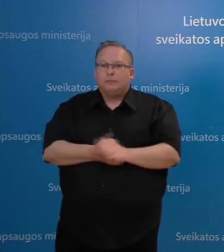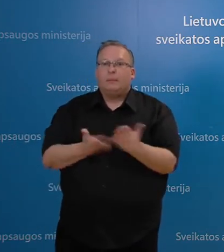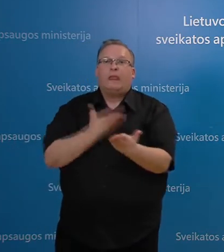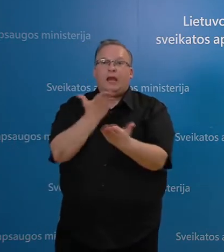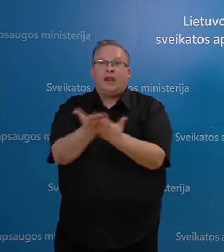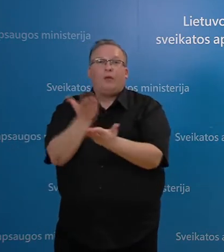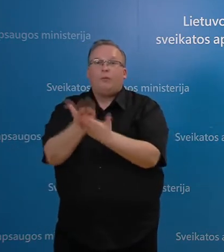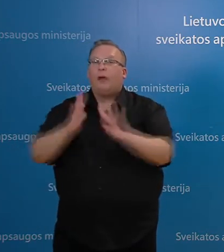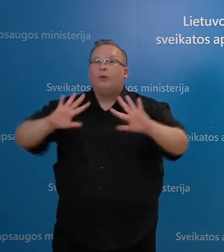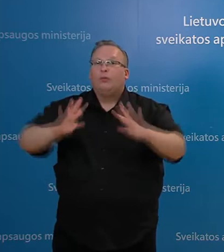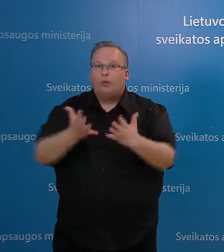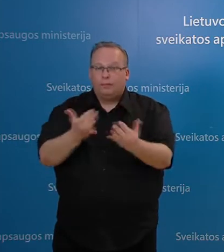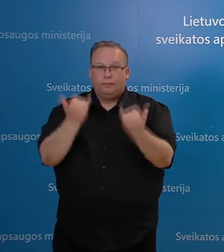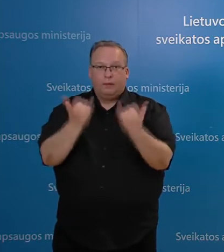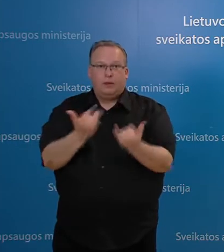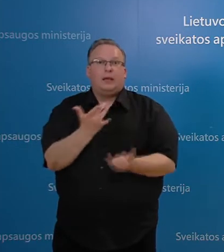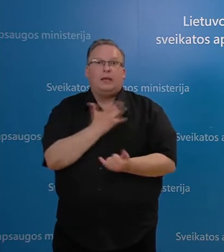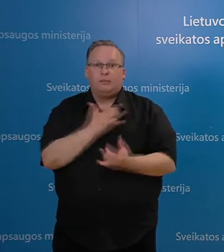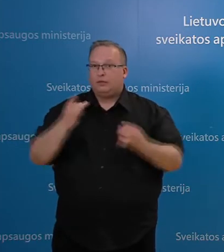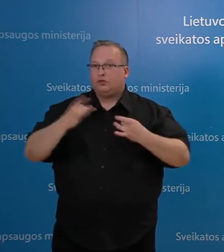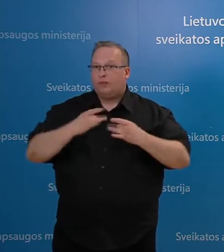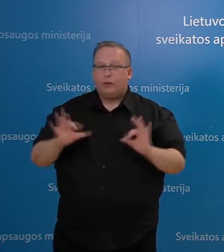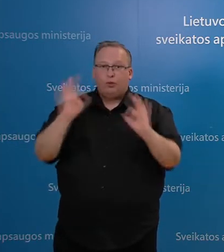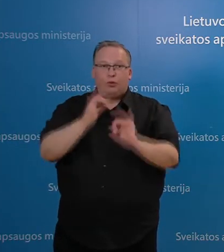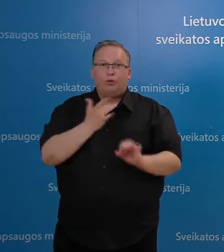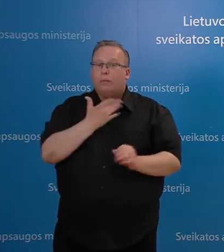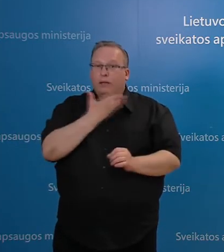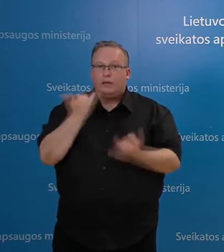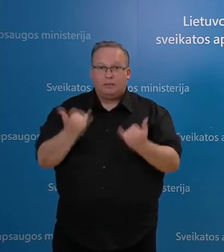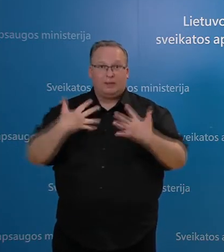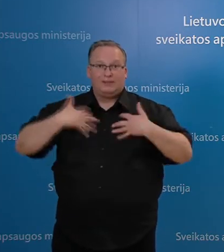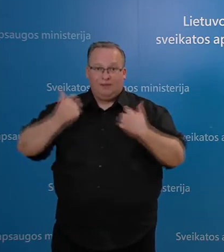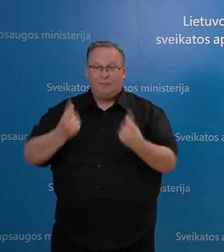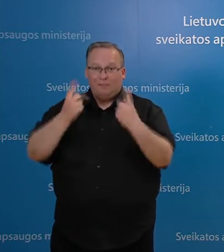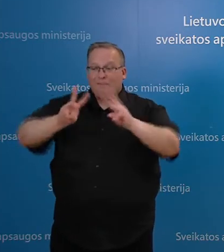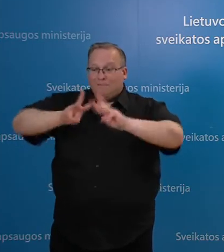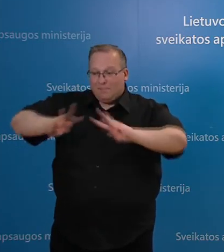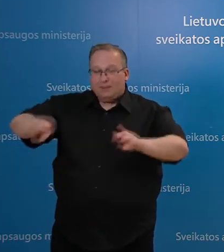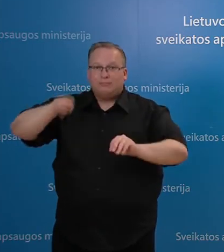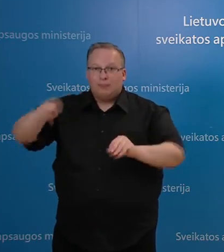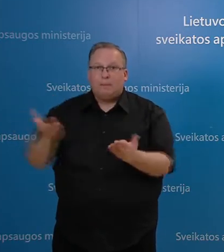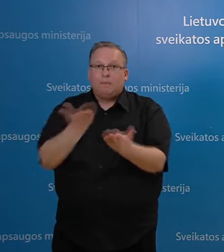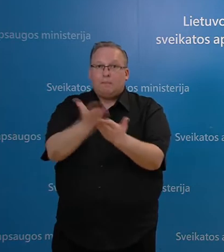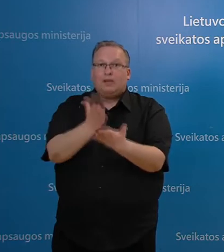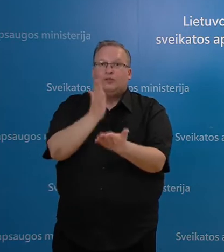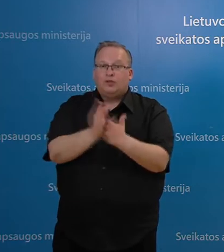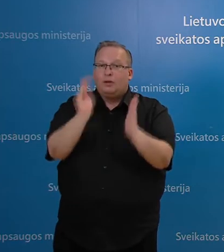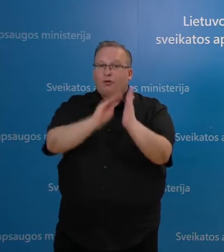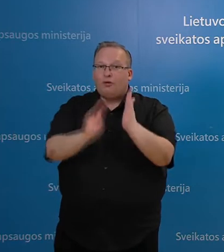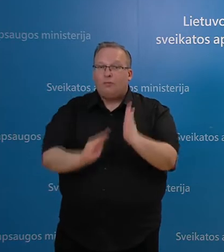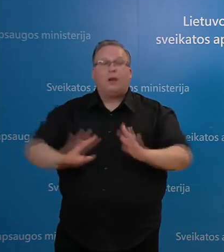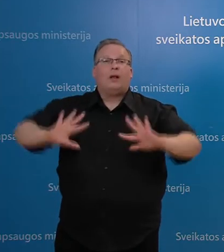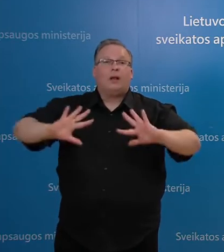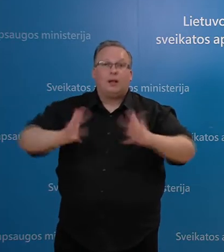rekomendacijos. Taip, tai reikalavimų šiuo metu šventėm nėra. Šiuo metu Sveikatos apsaugos ministerija pateikus yra rekomendacijas,